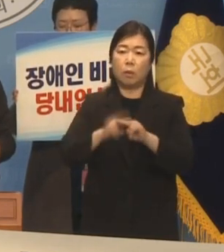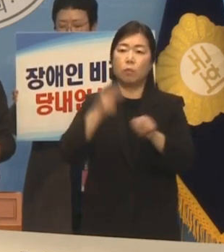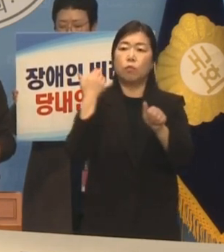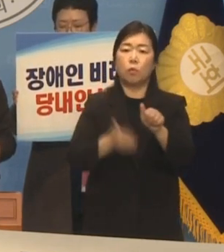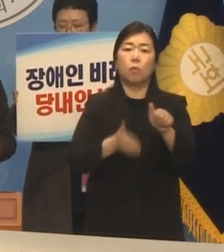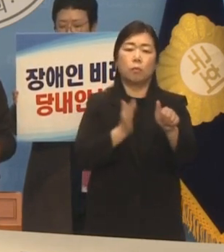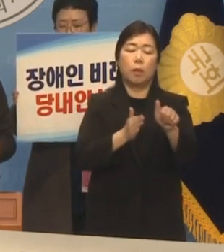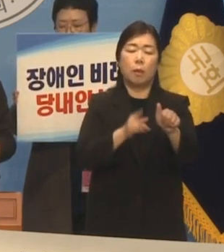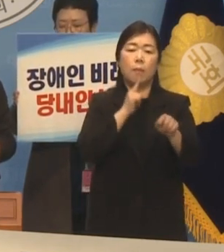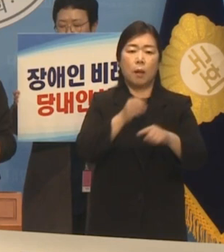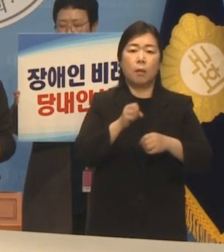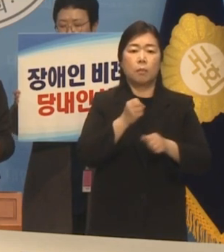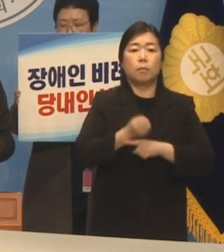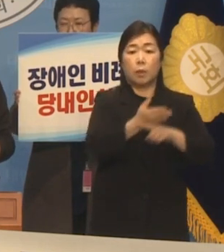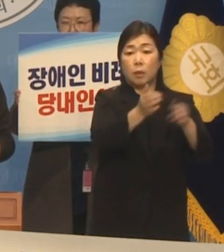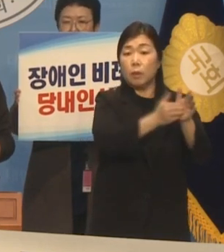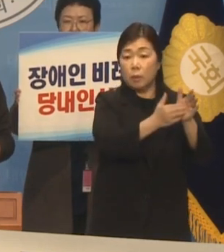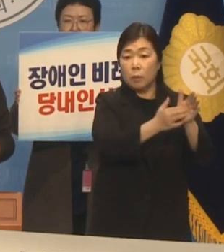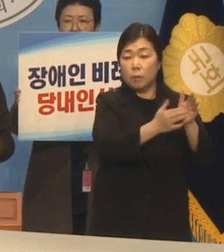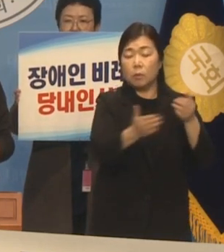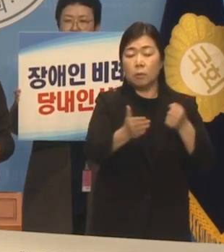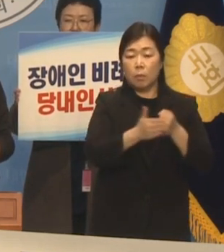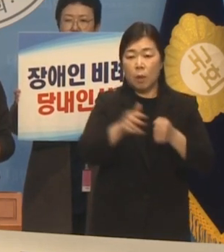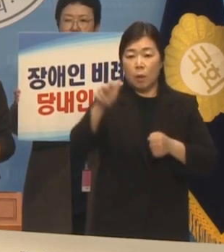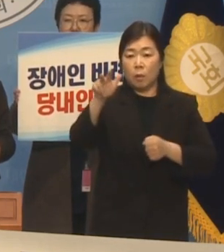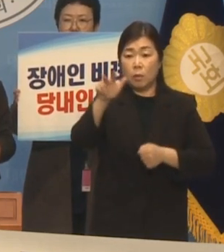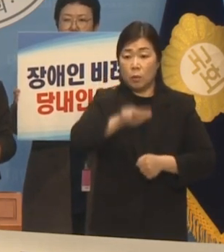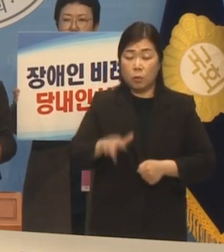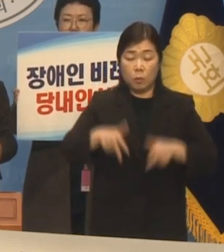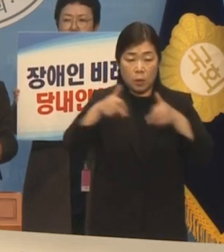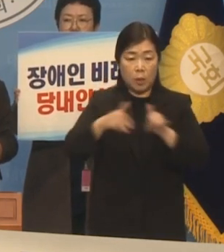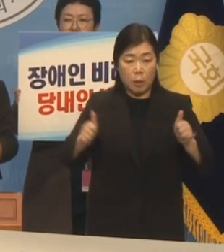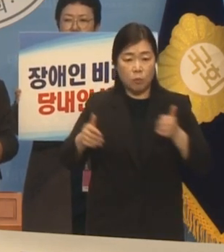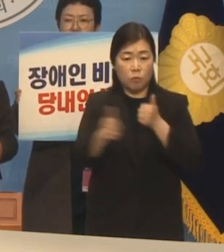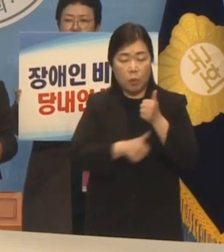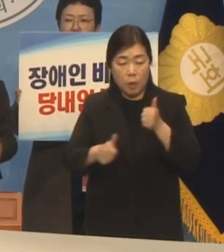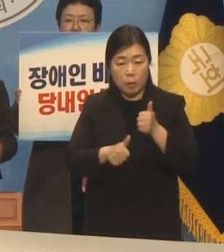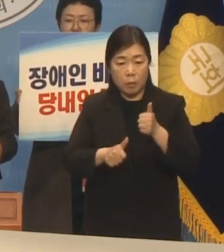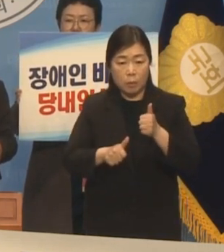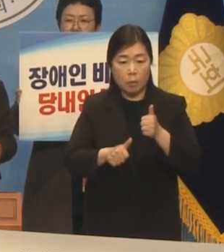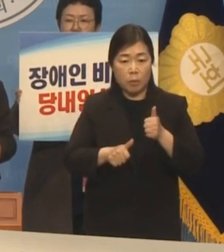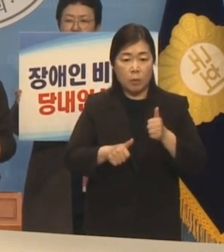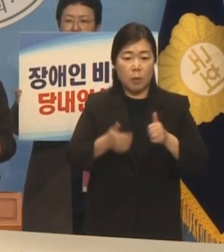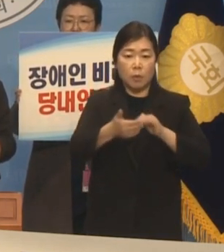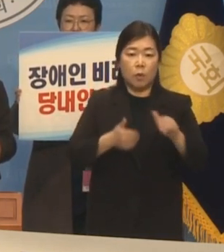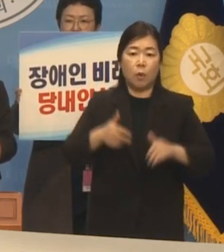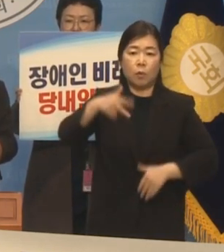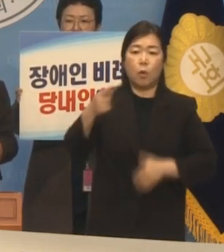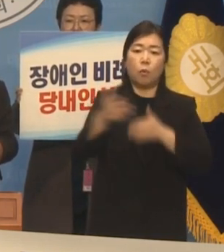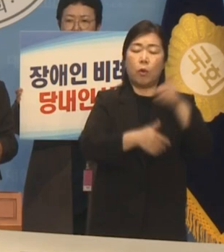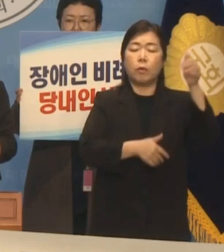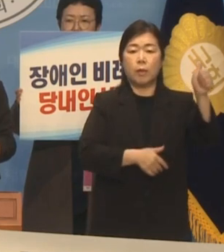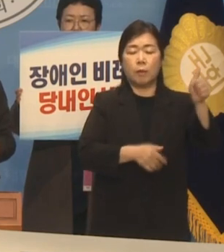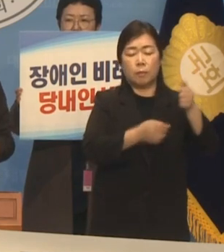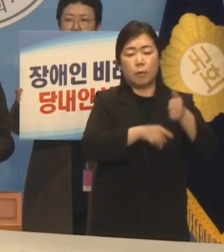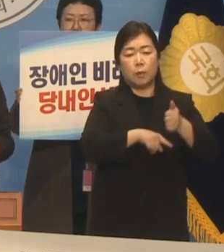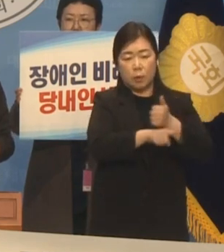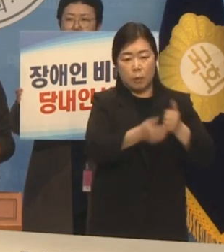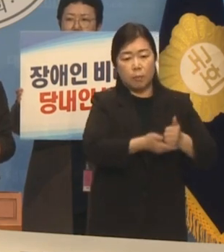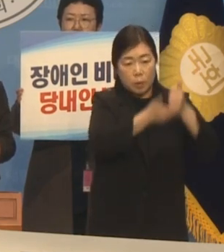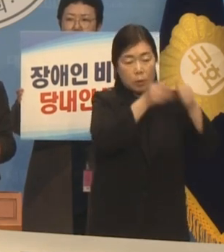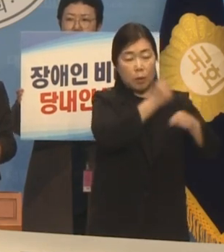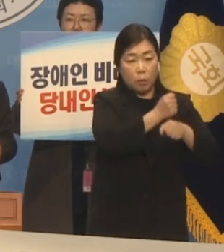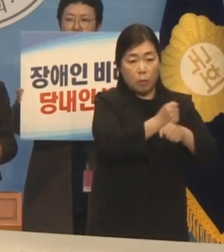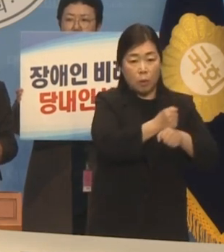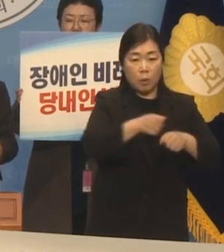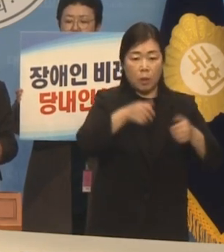이에 전국 장애 위원회는 고인의 유지를 받들어 공정한 절차에 의한 내부 인재로 장애인